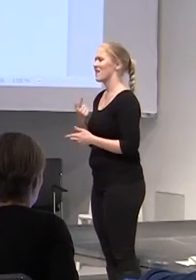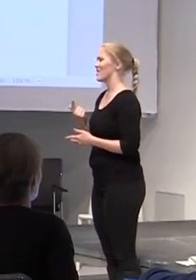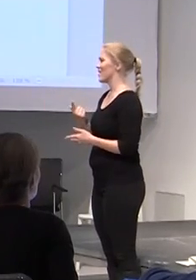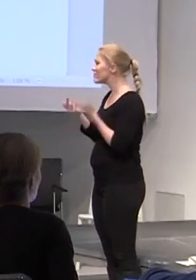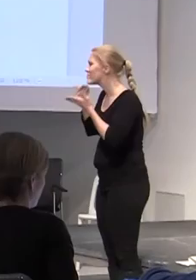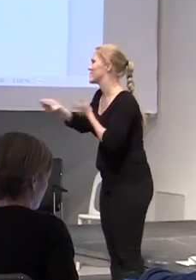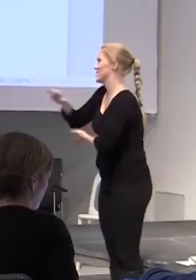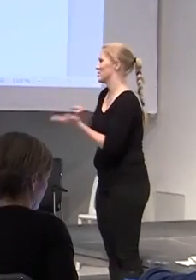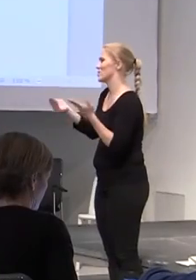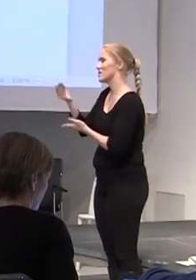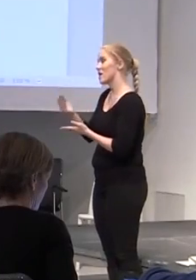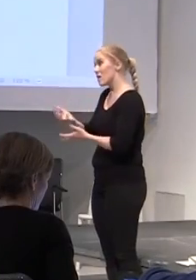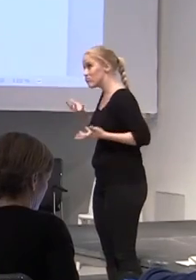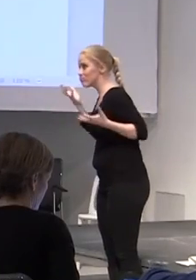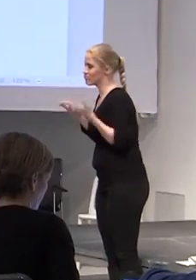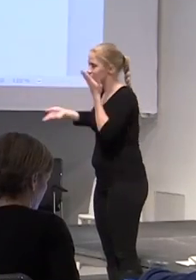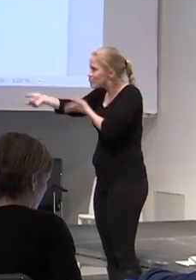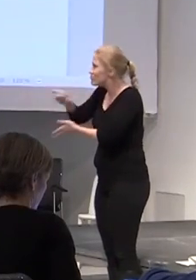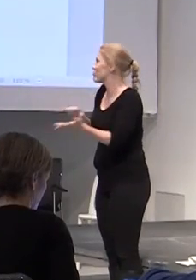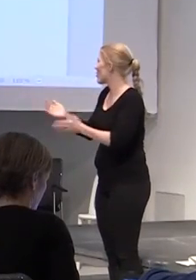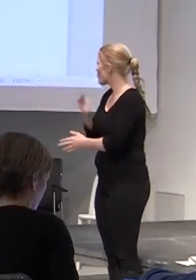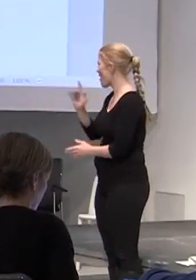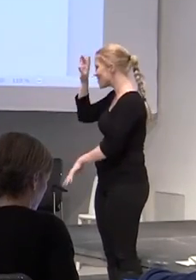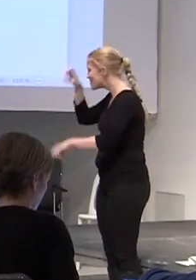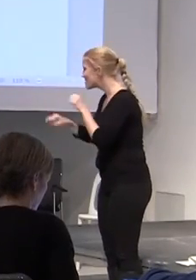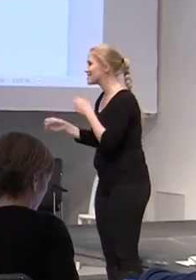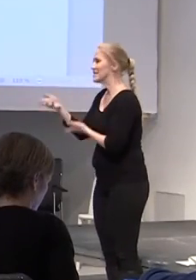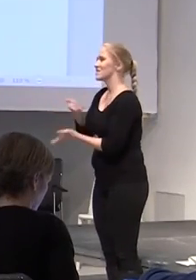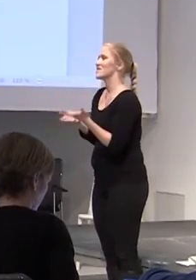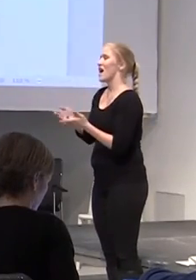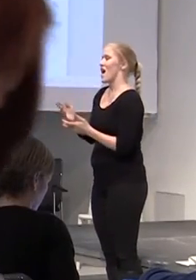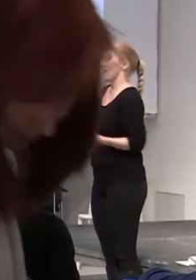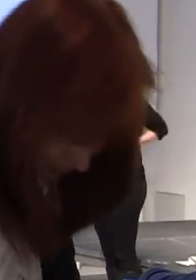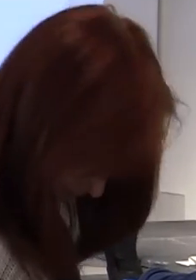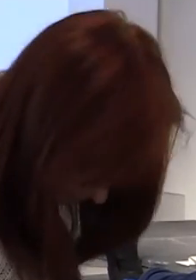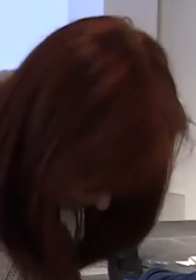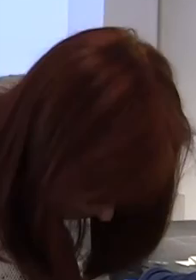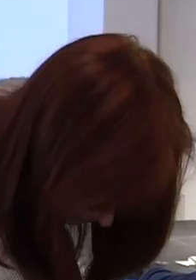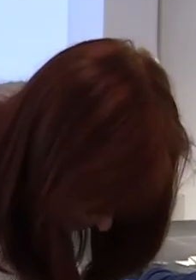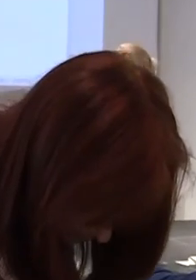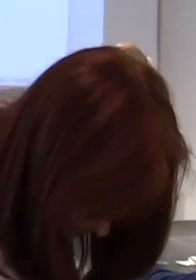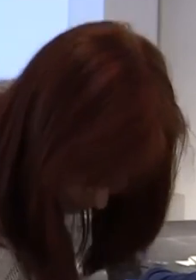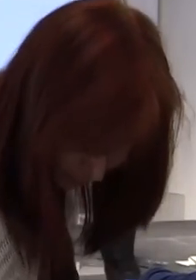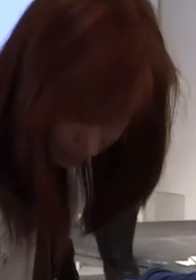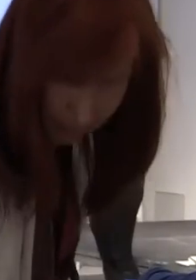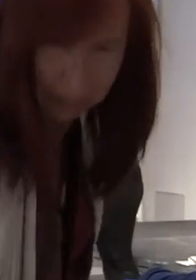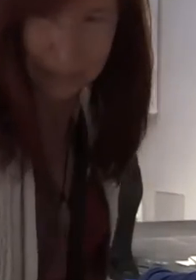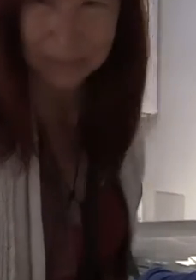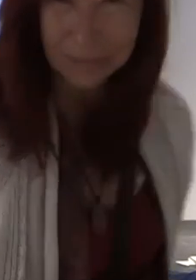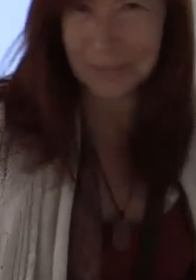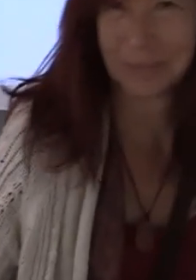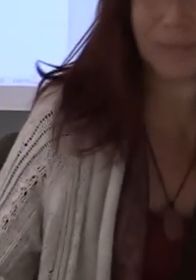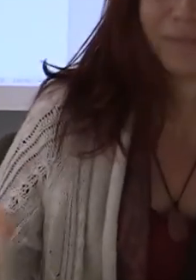těžké se na konci dobrat nějakého konsenzu v tom, co vnímáme jako překážky a